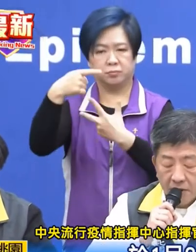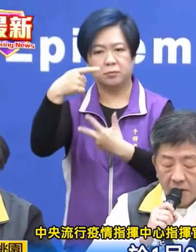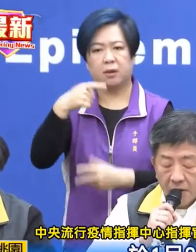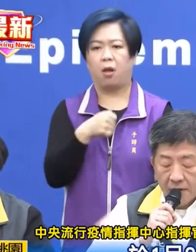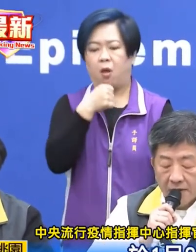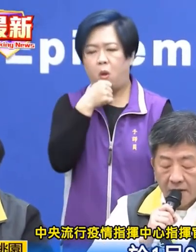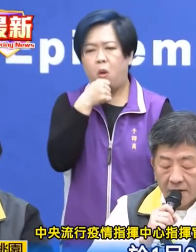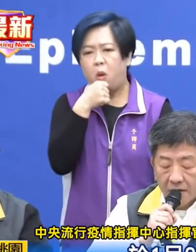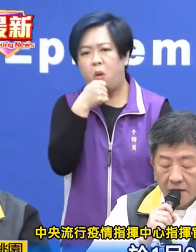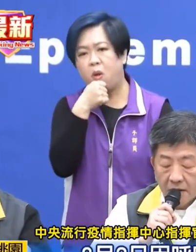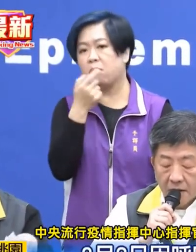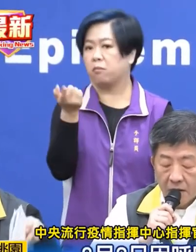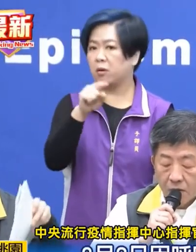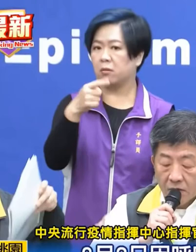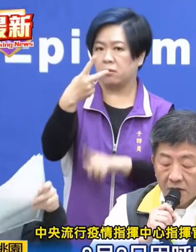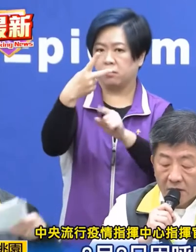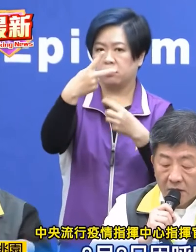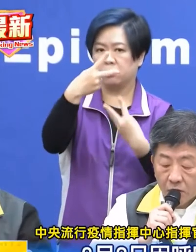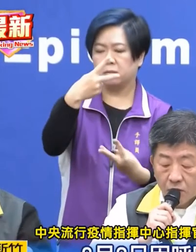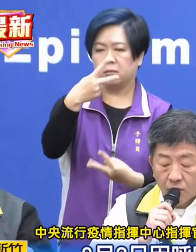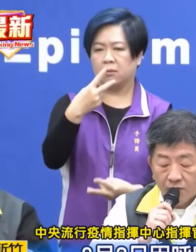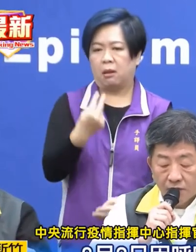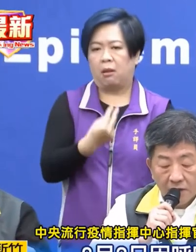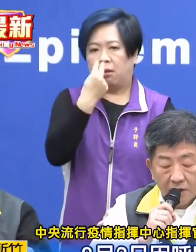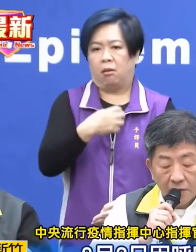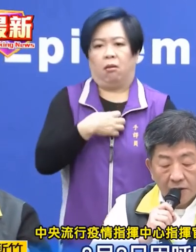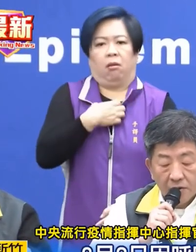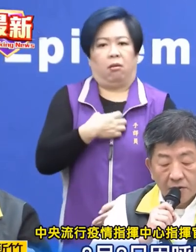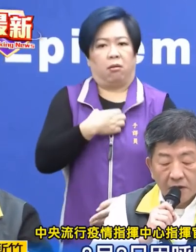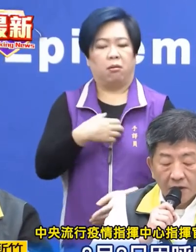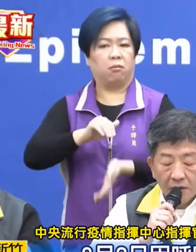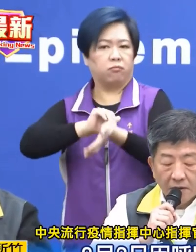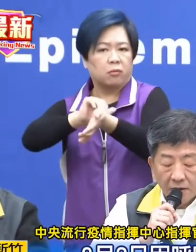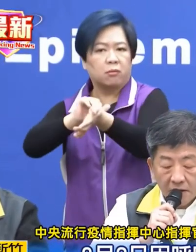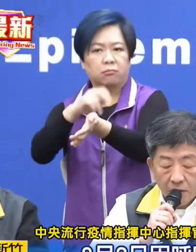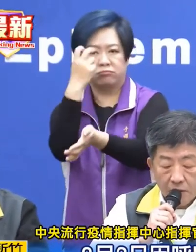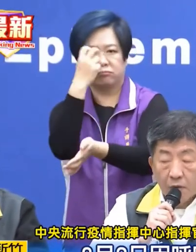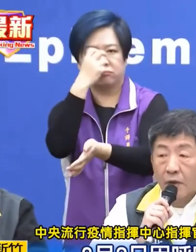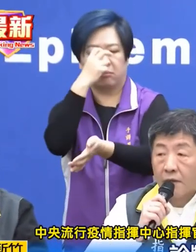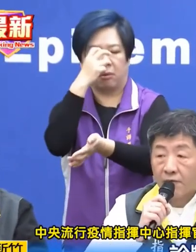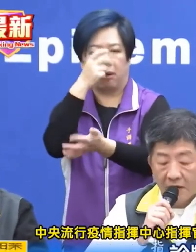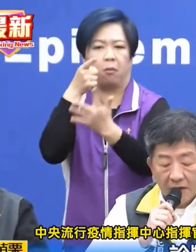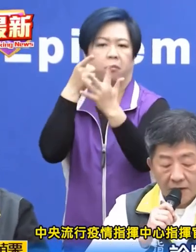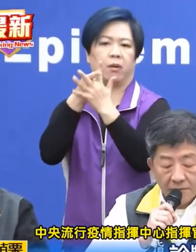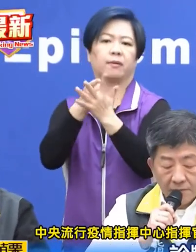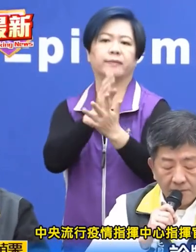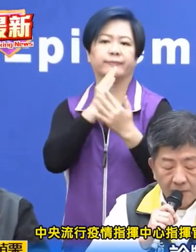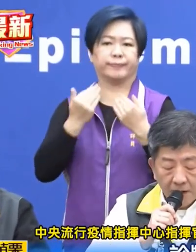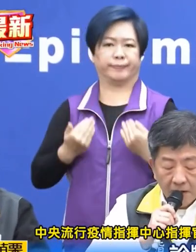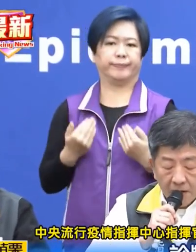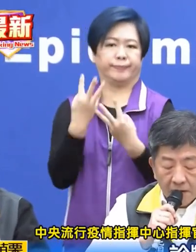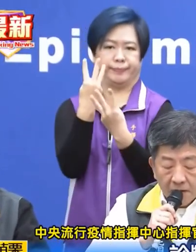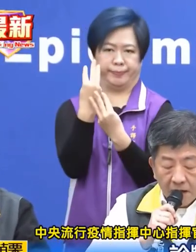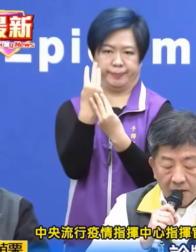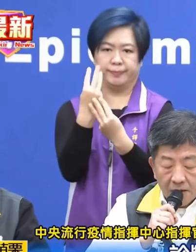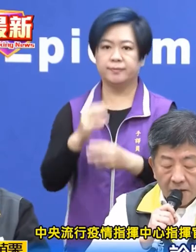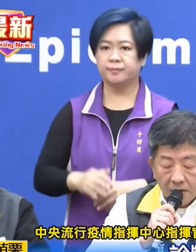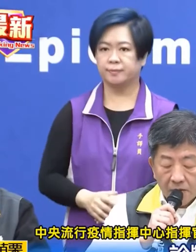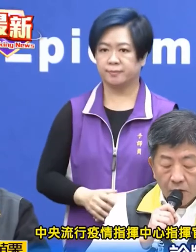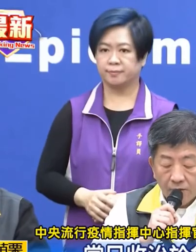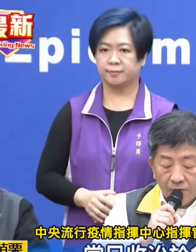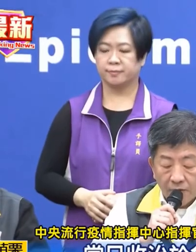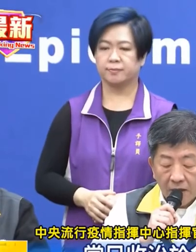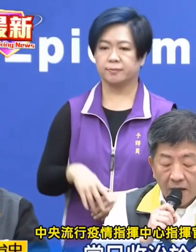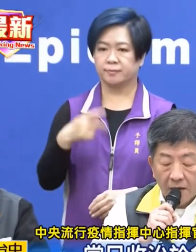嗽，2月3日因呼吸急促赴医院就医，诊断为肺炎。当